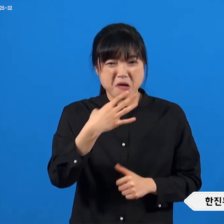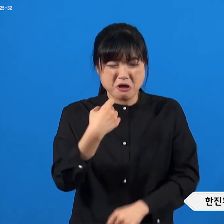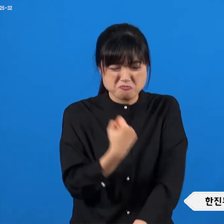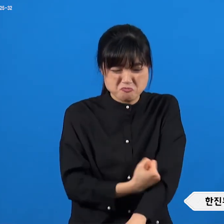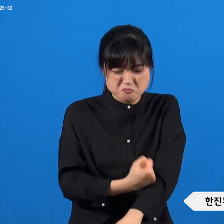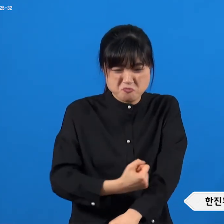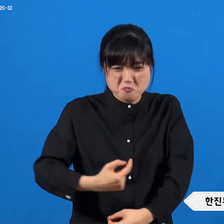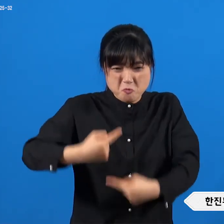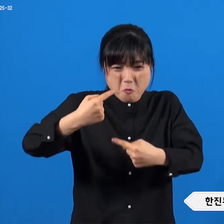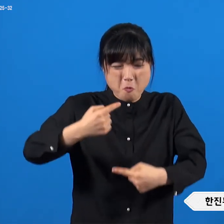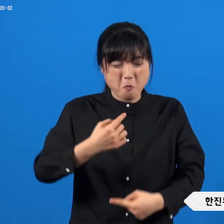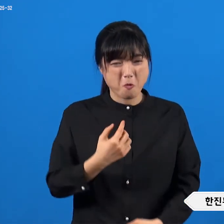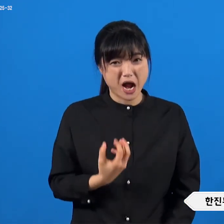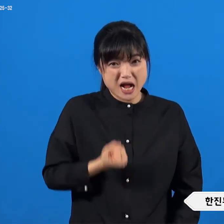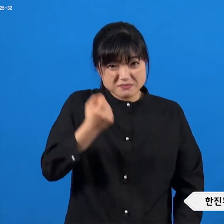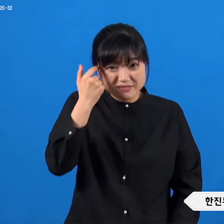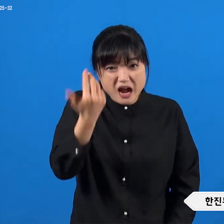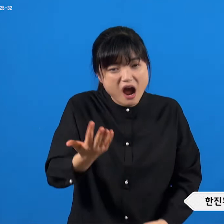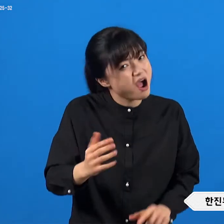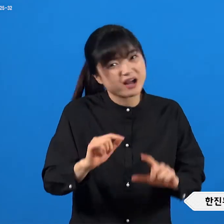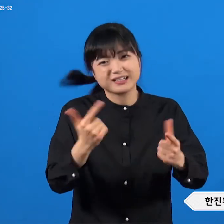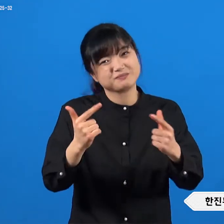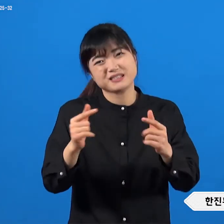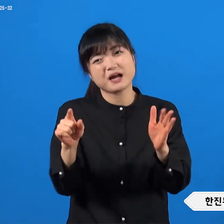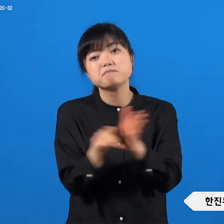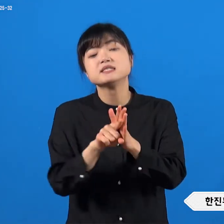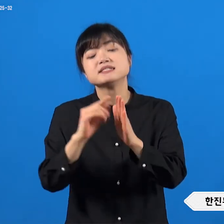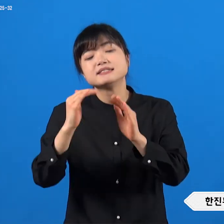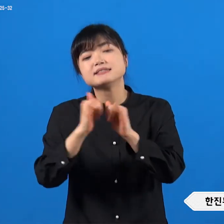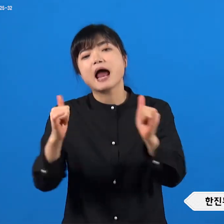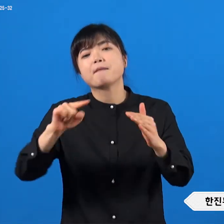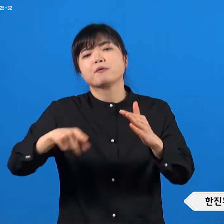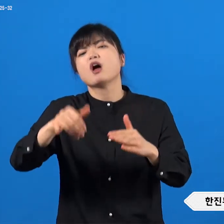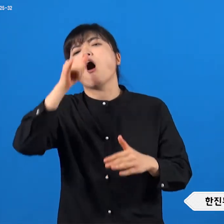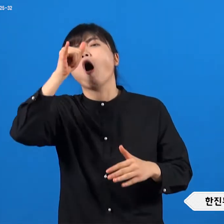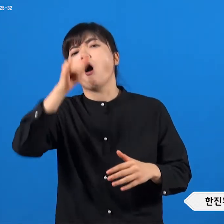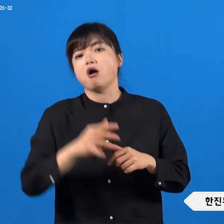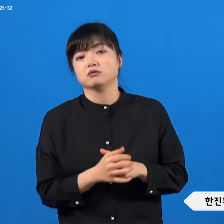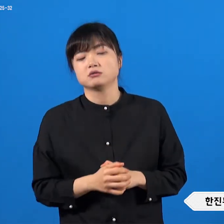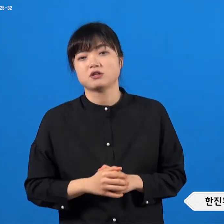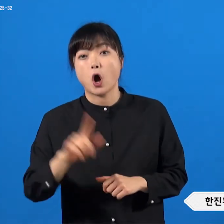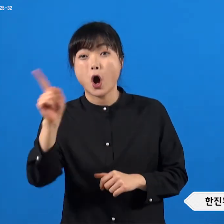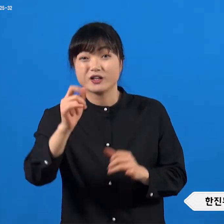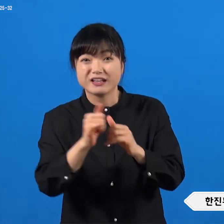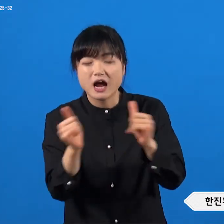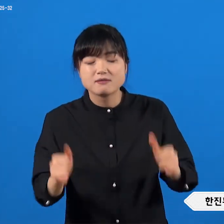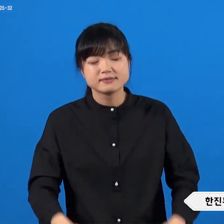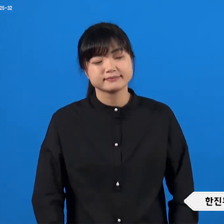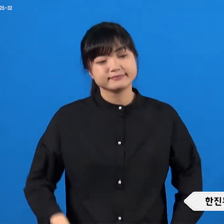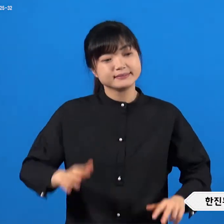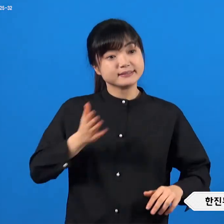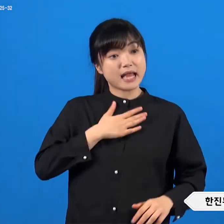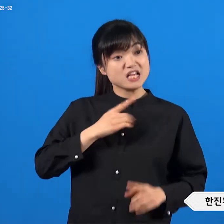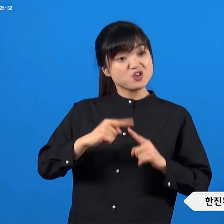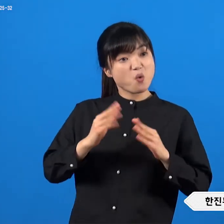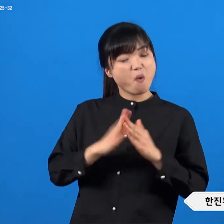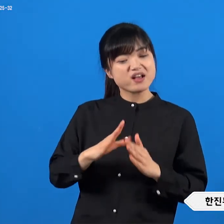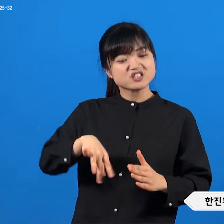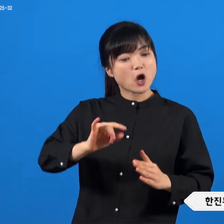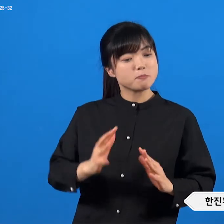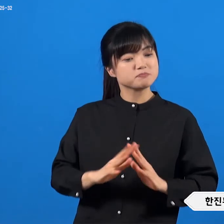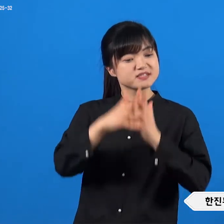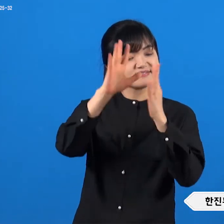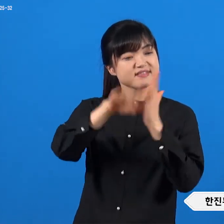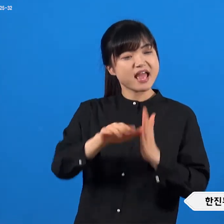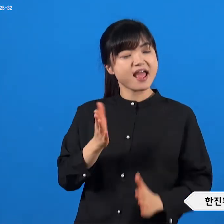목사님들만 공로의식에 사로잡히는 건 아니고 교인들도 그런 사람들이 종종 있습니다. 어떤 분은 나는 이 교회